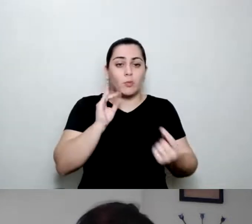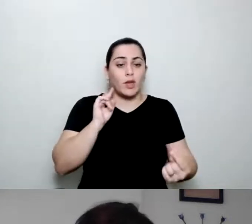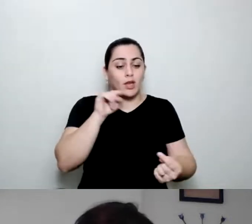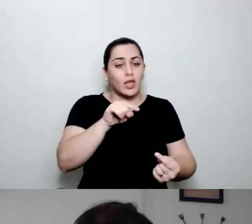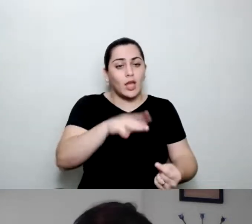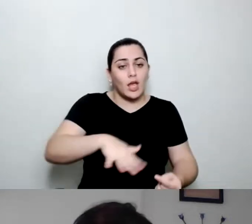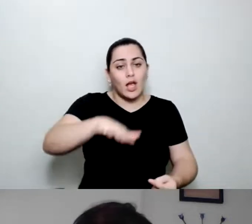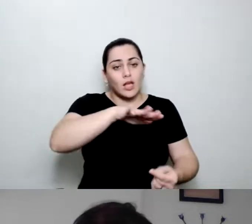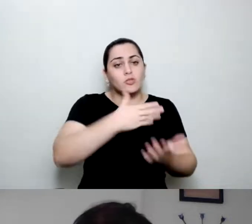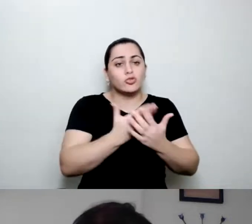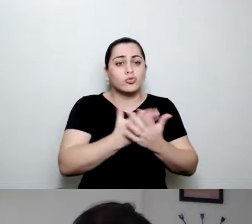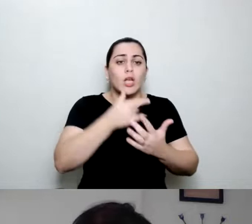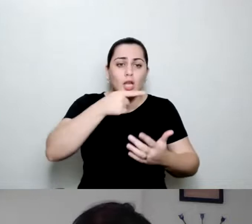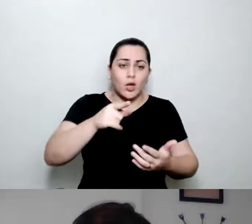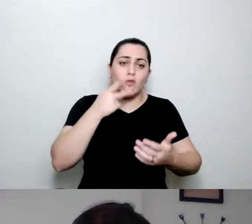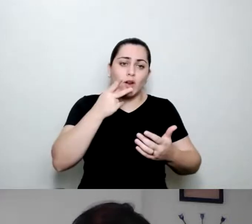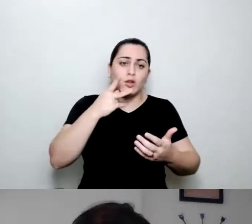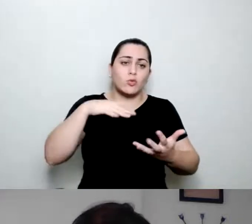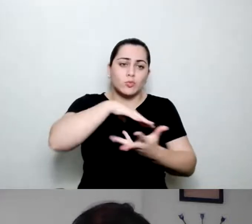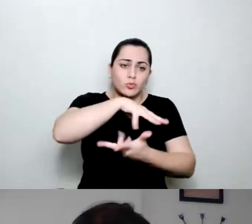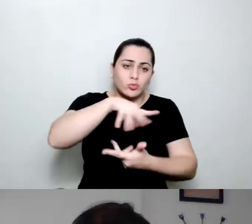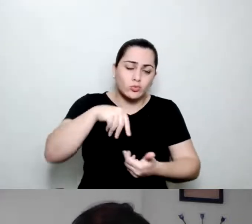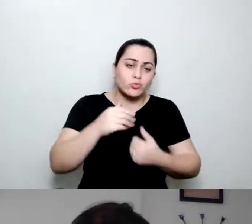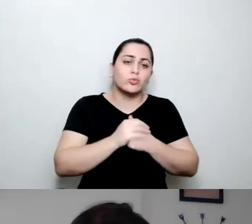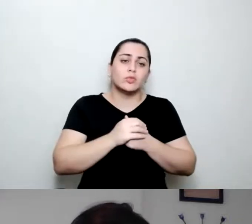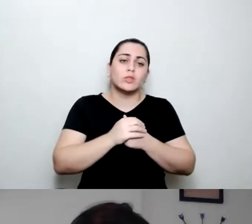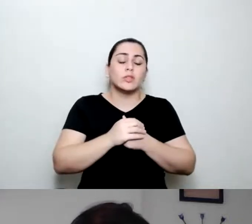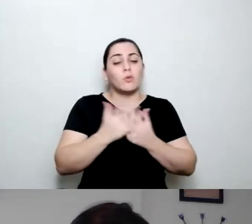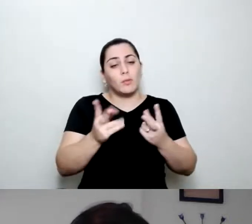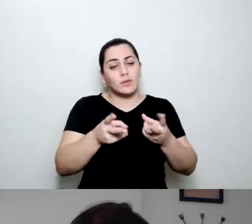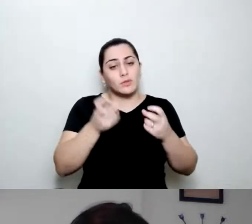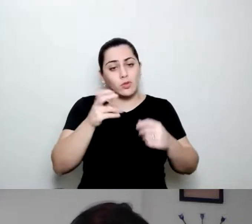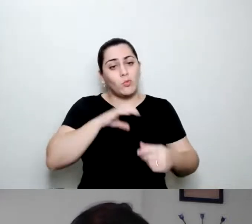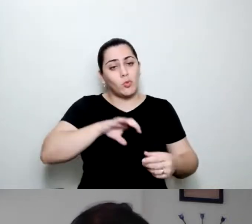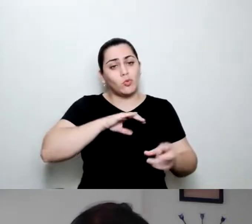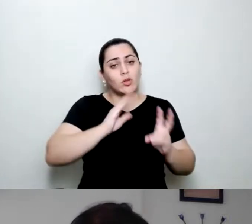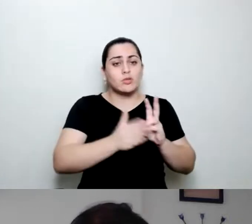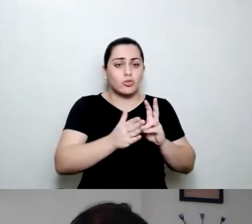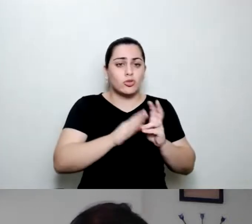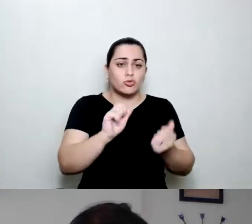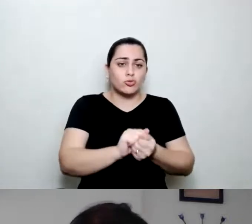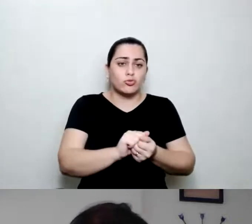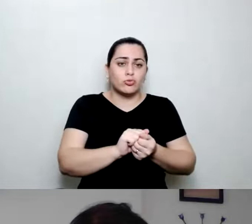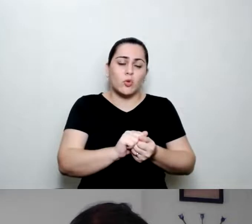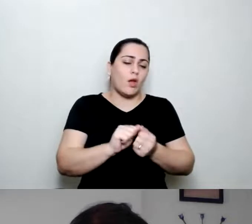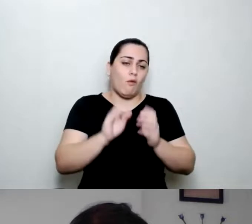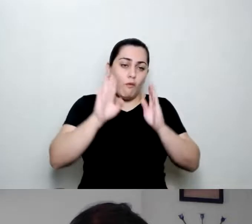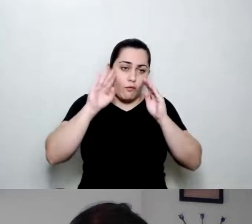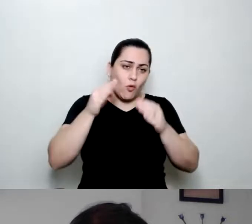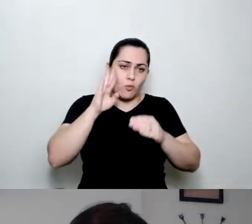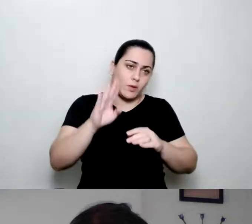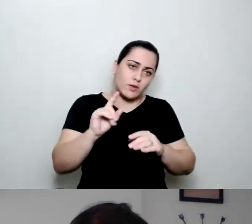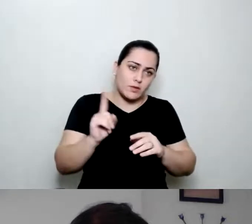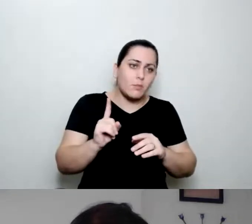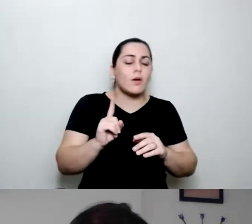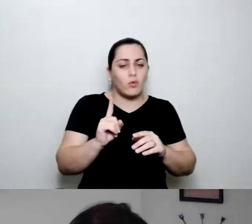estudo, que são as línguas faladas no mundo. E nessa perspectiva, o português indígena, evidentemente, não é muita prioridade, né? Que